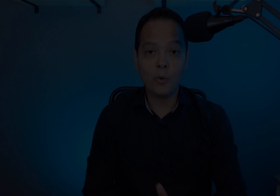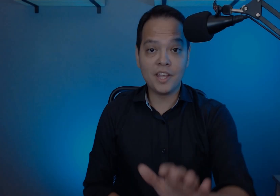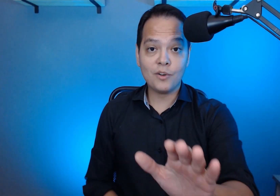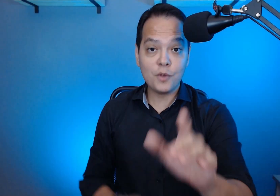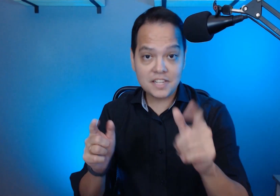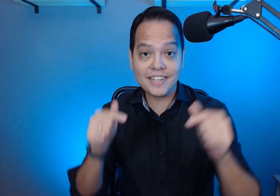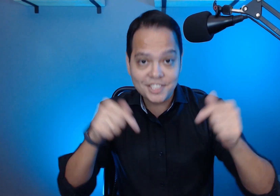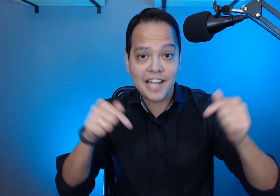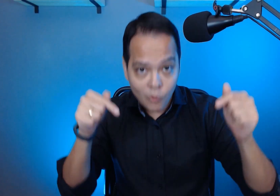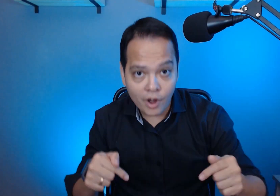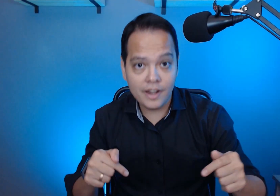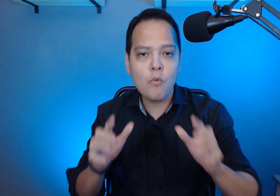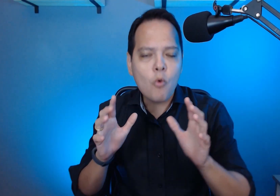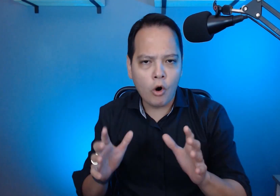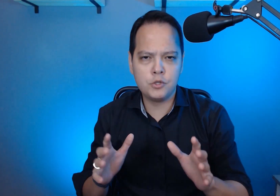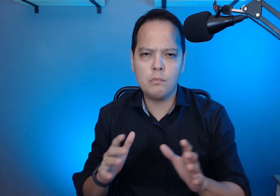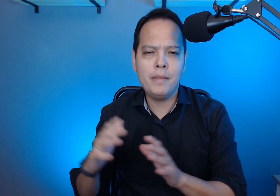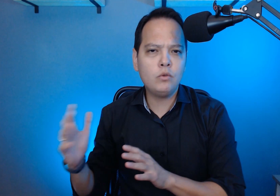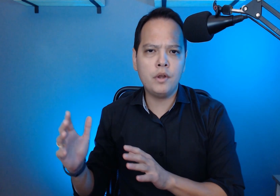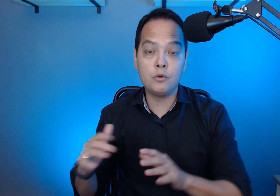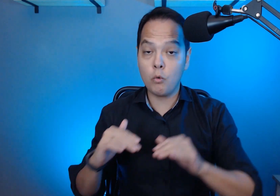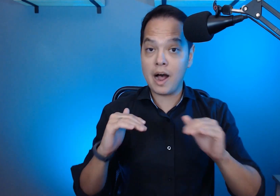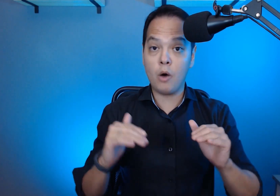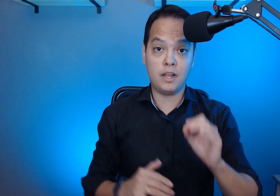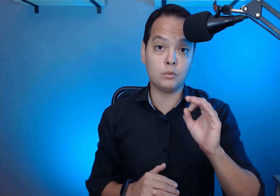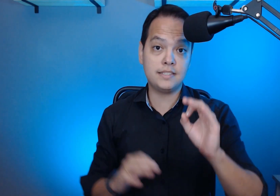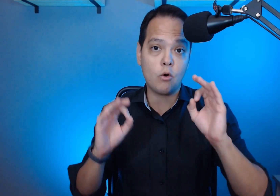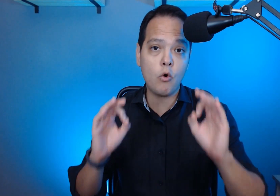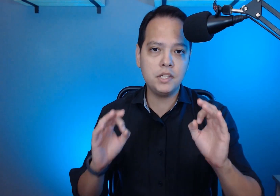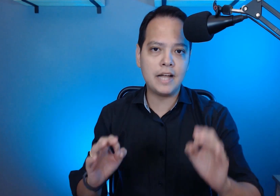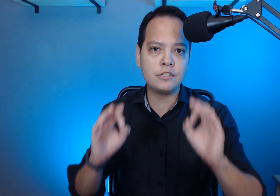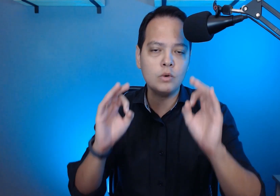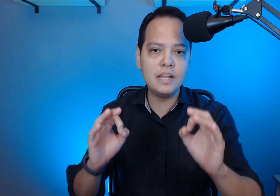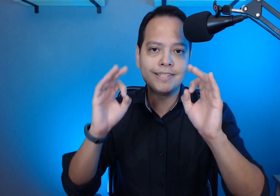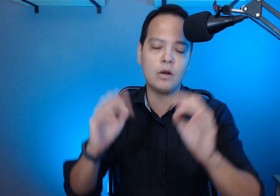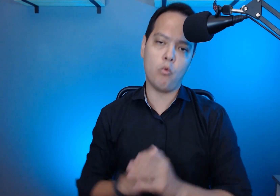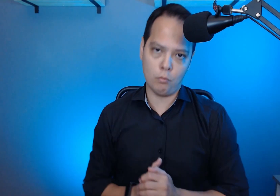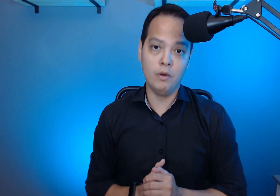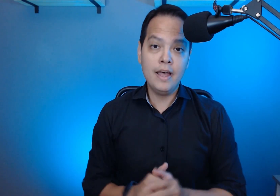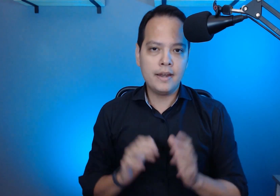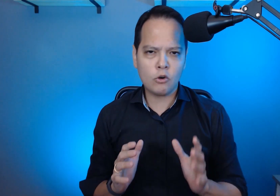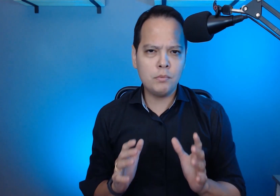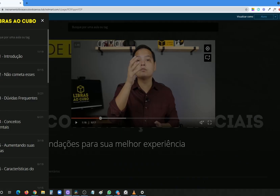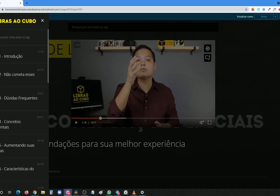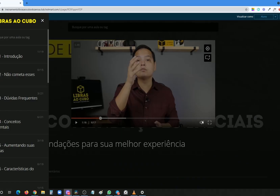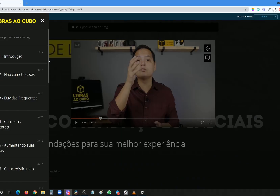Oi, o vídeo que você vai assistir agora, ele é um corte de alguma mentoria ou de alguma aula que acontece na comunidade do Libras ao Cubo. Nessa comunidade você tem acesso a mais